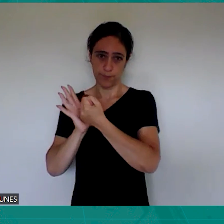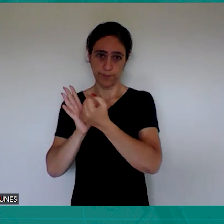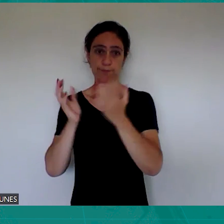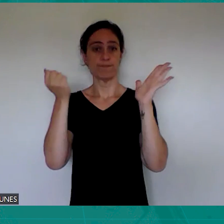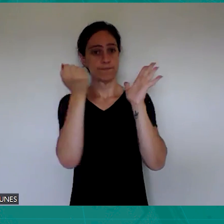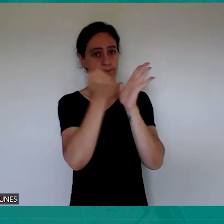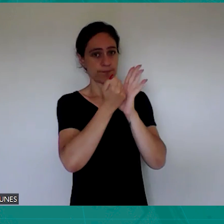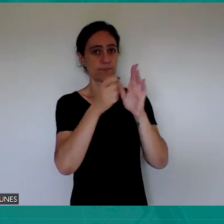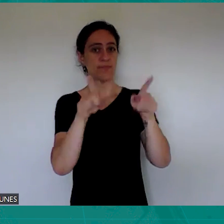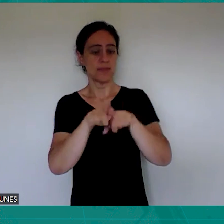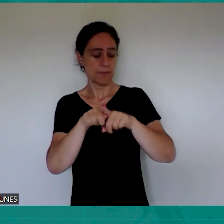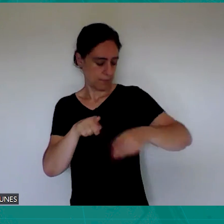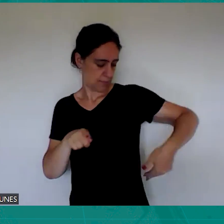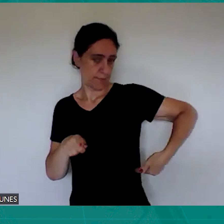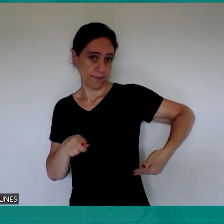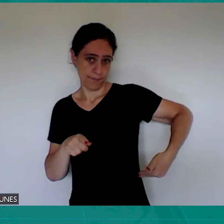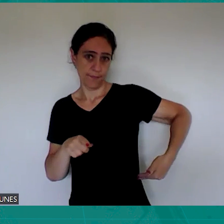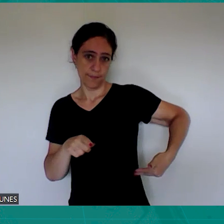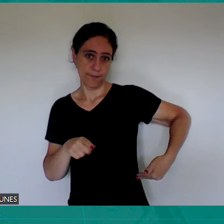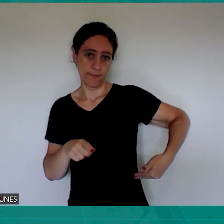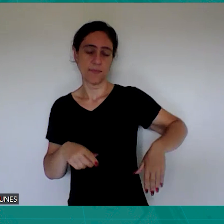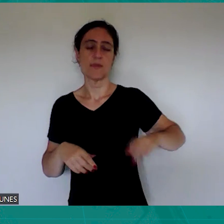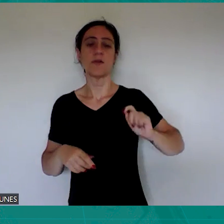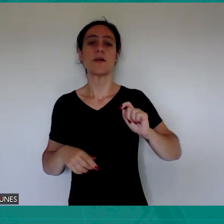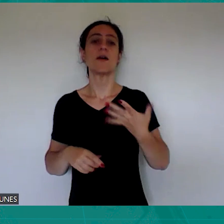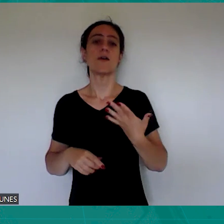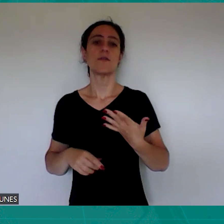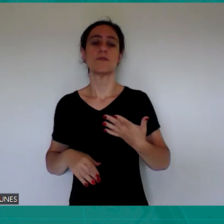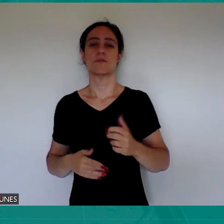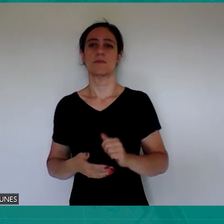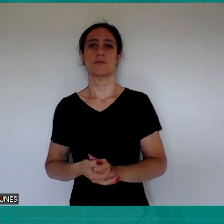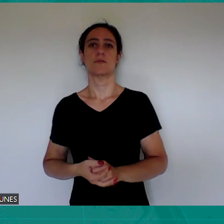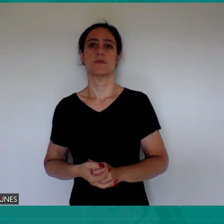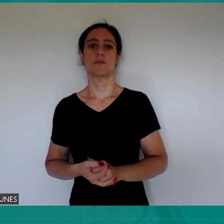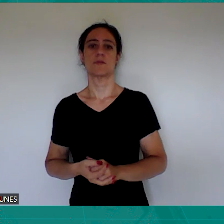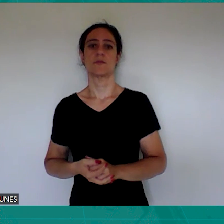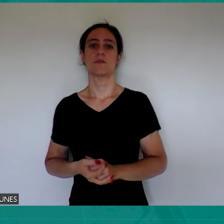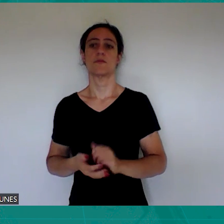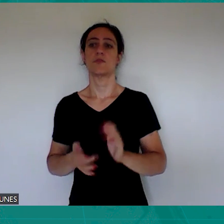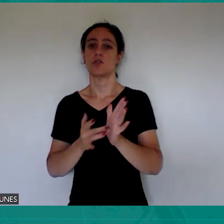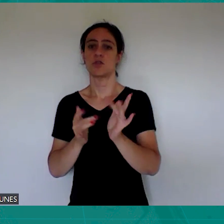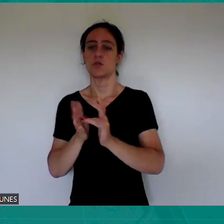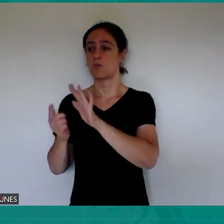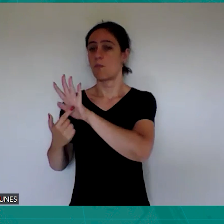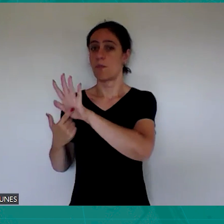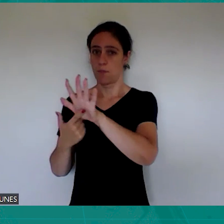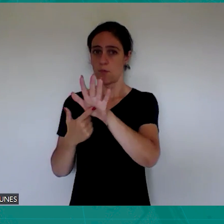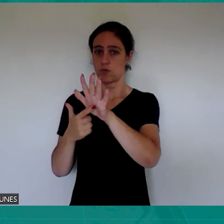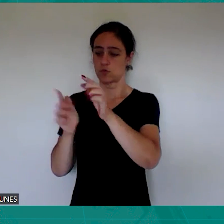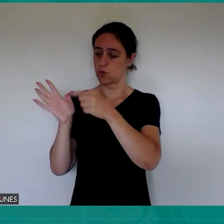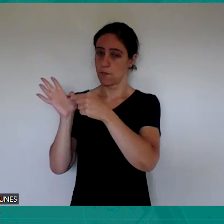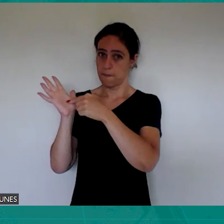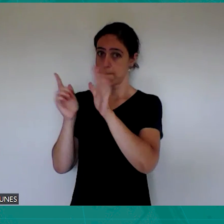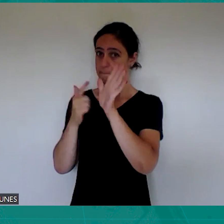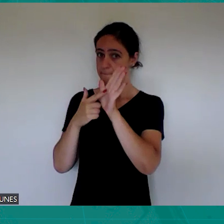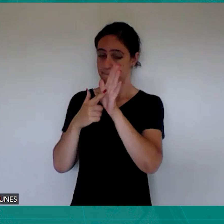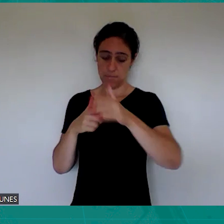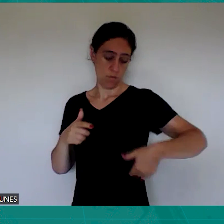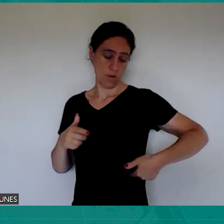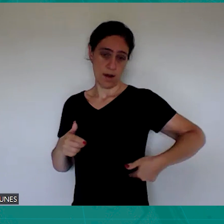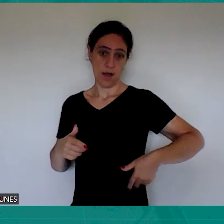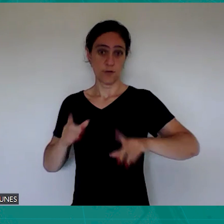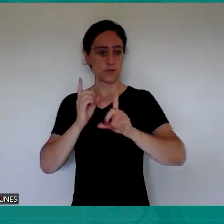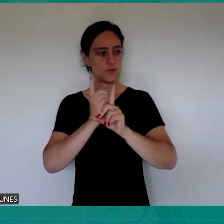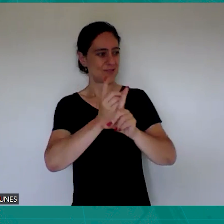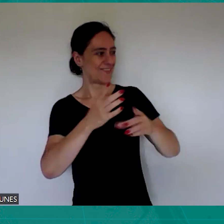aí que aconteceu? E dizendo isto, lhes mostrou as mãos e o lado. Alegraram-se, portanto, os discípulos